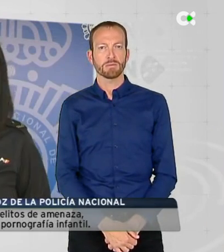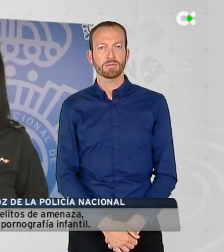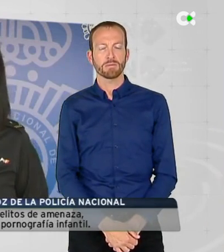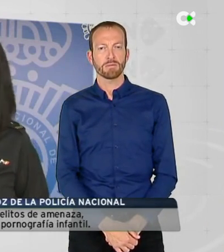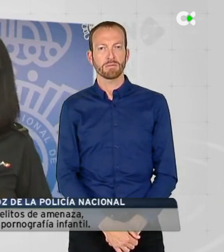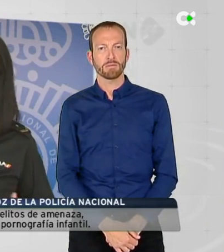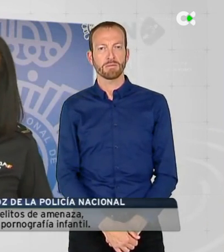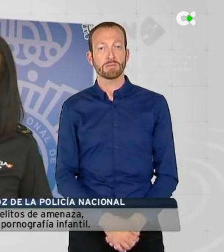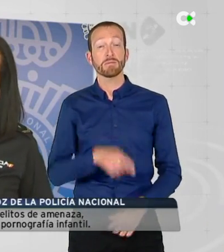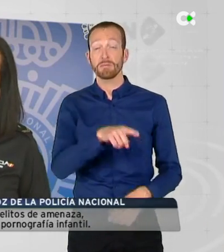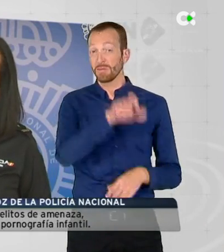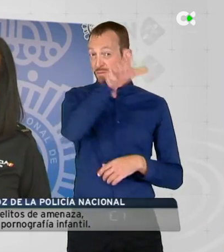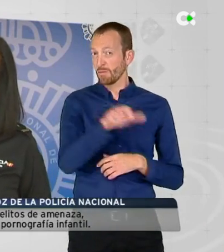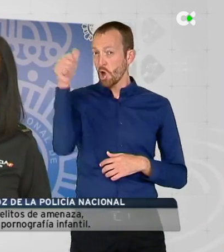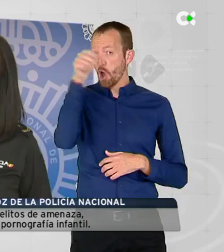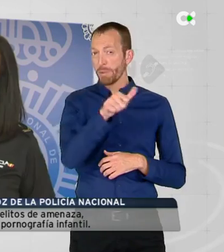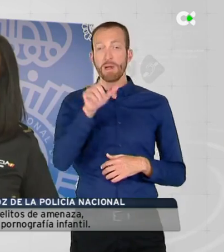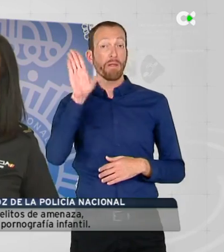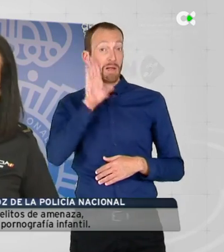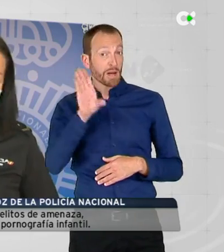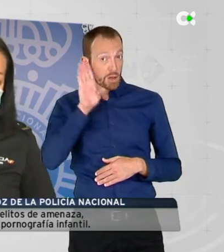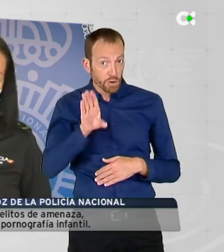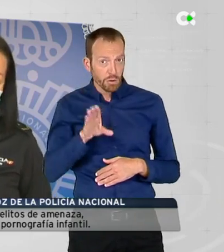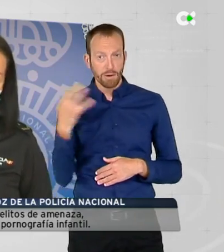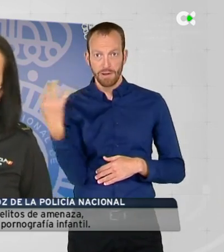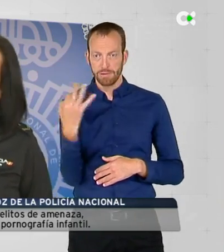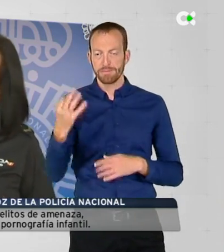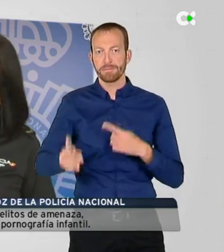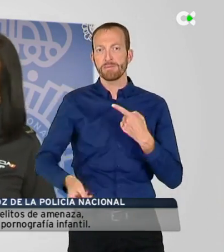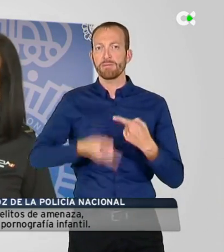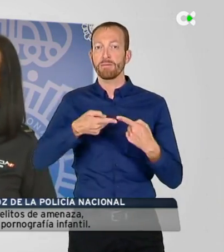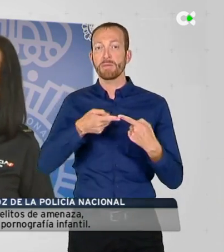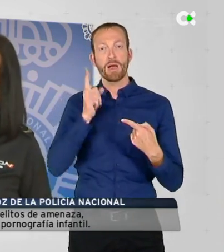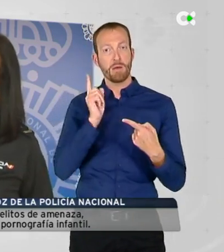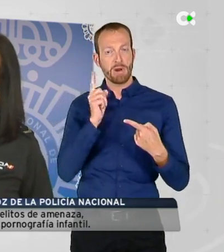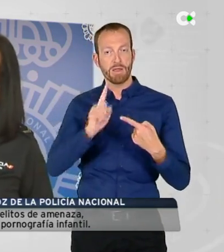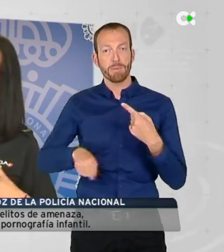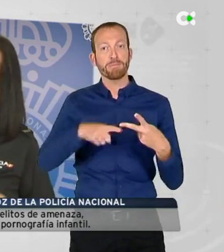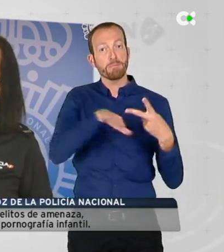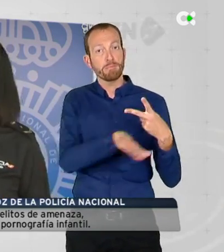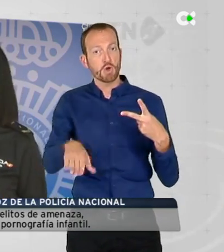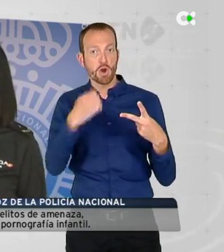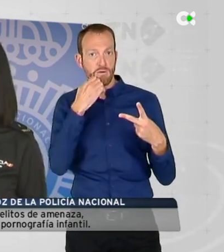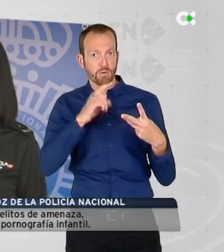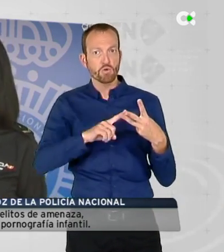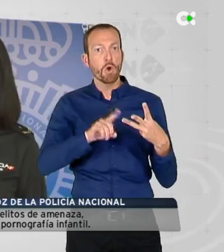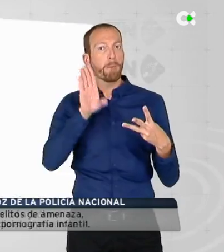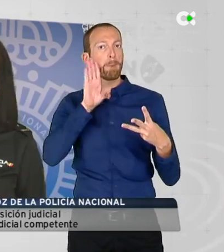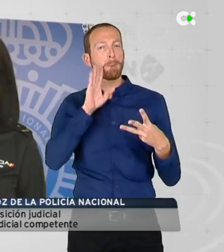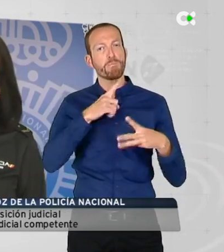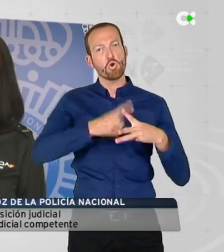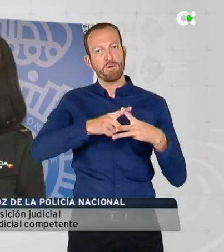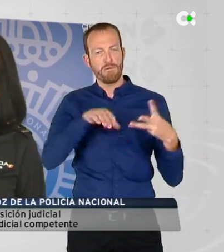Al mismo se le imputan los delitos de amenaza, abuso a menores y pornografía infantil.